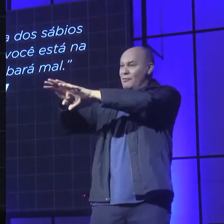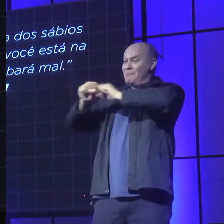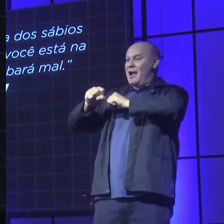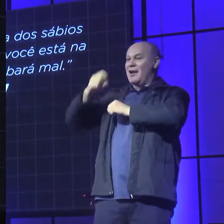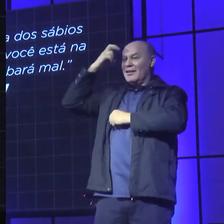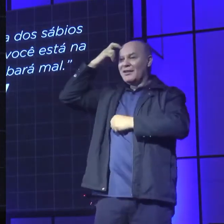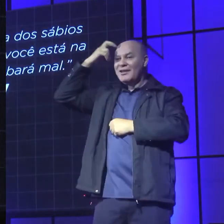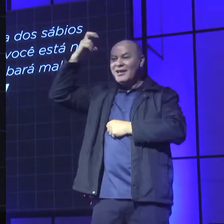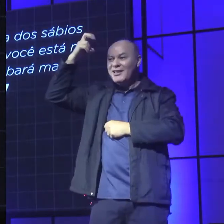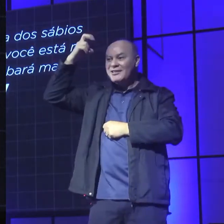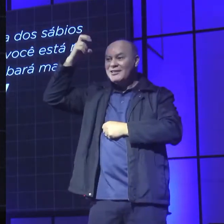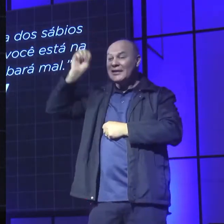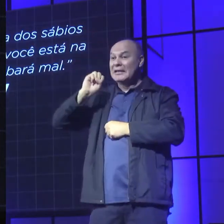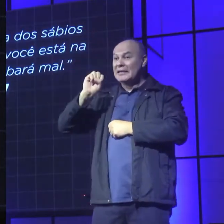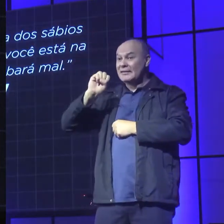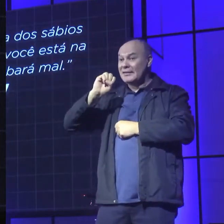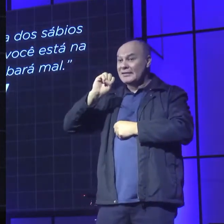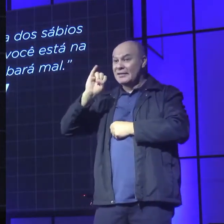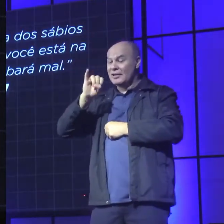tolas, acabará mal.